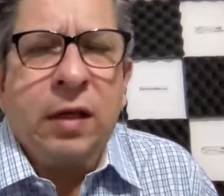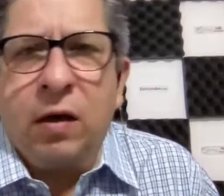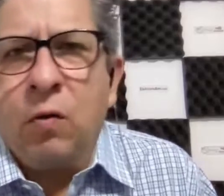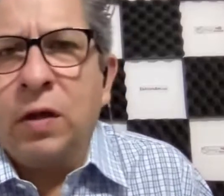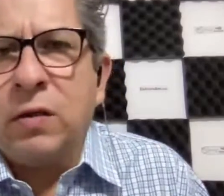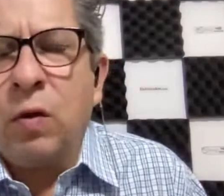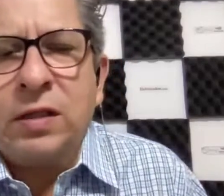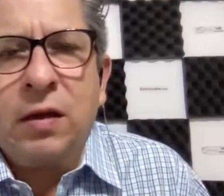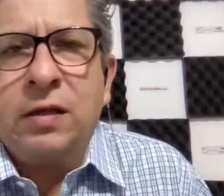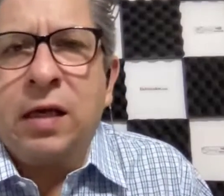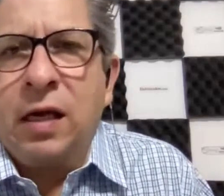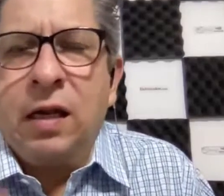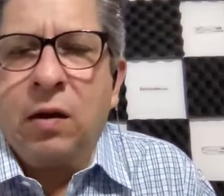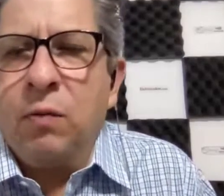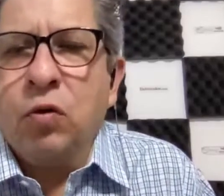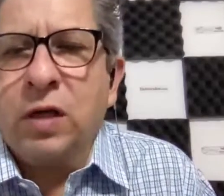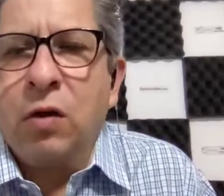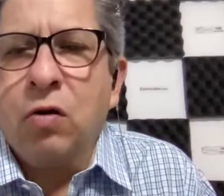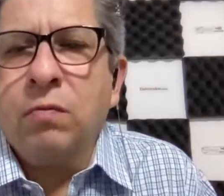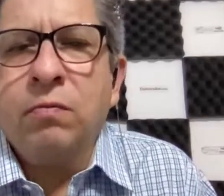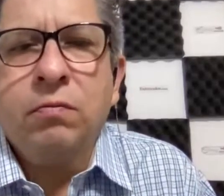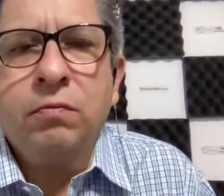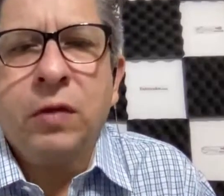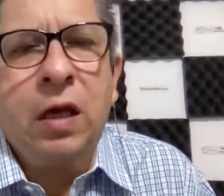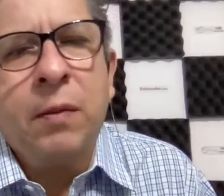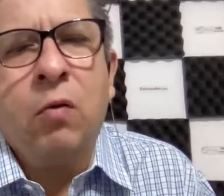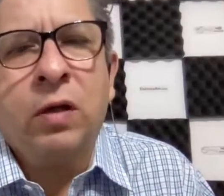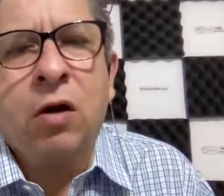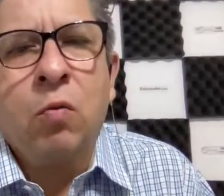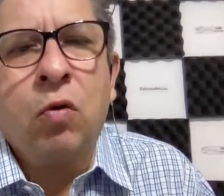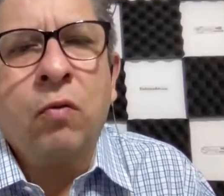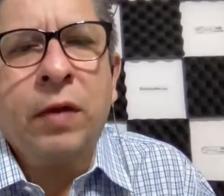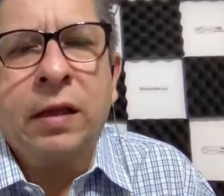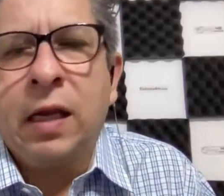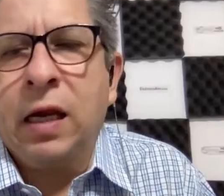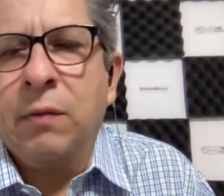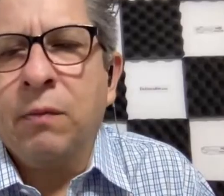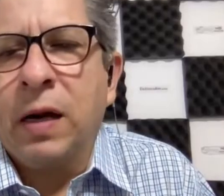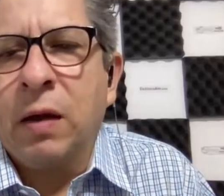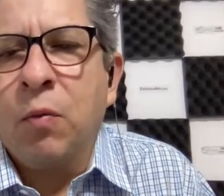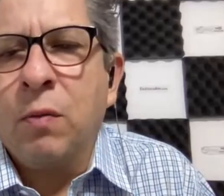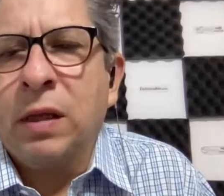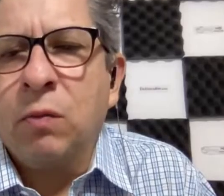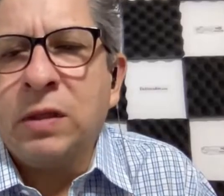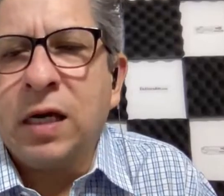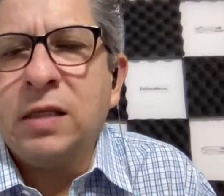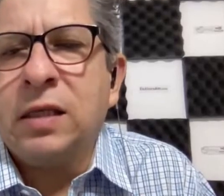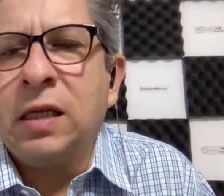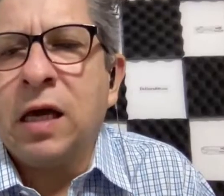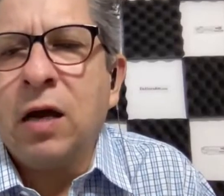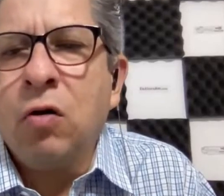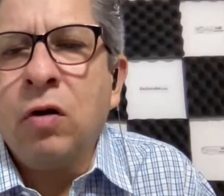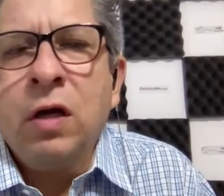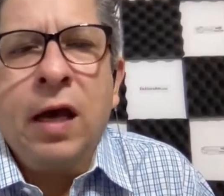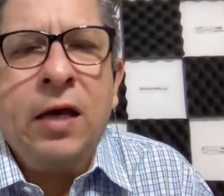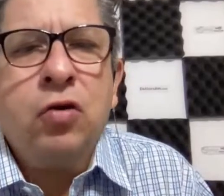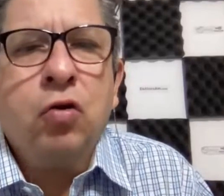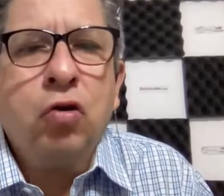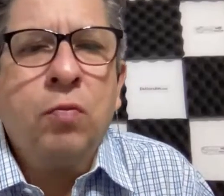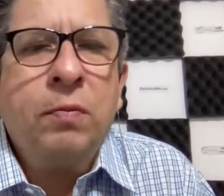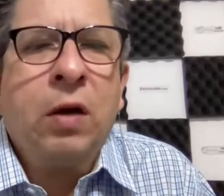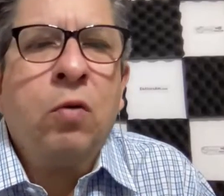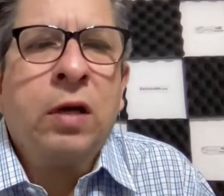o desde WhatsApp, desde el buscador, y ya me encuentran como en Telegram, para que me puedan mandar un mensaje si tienen algo.